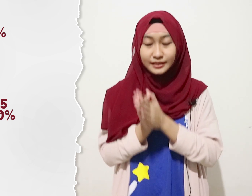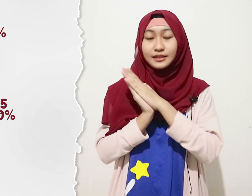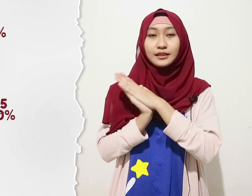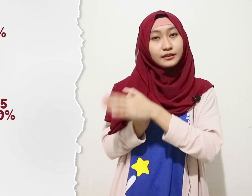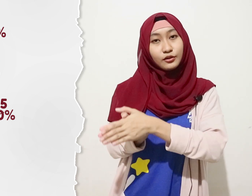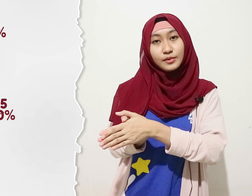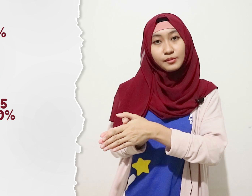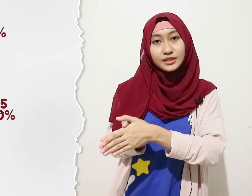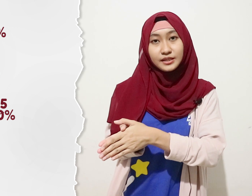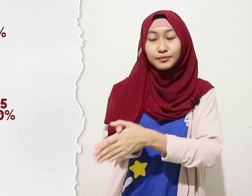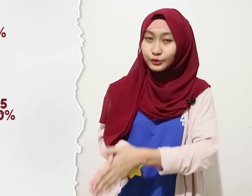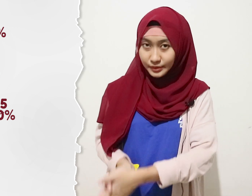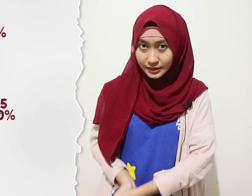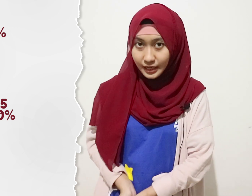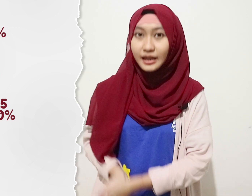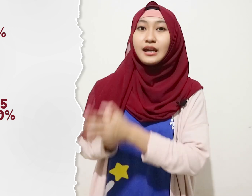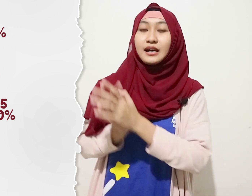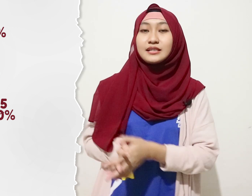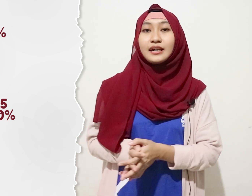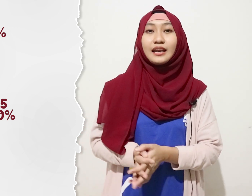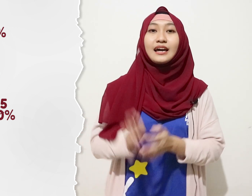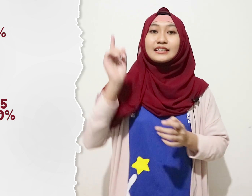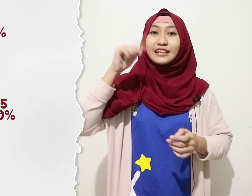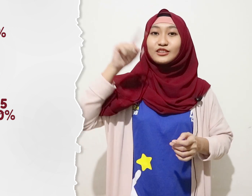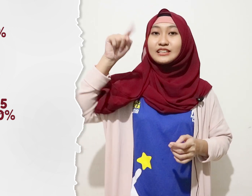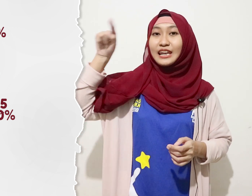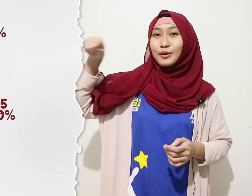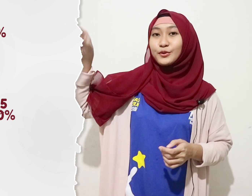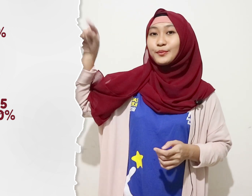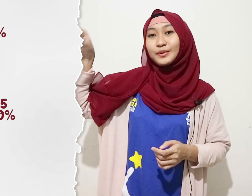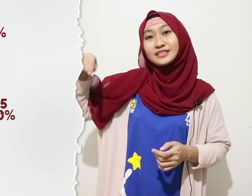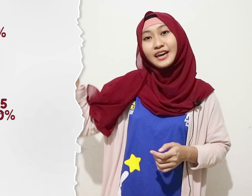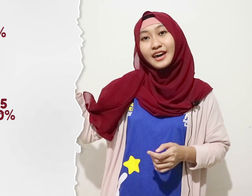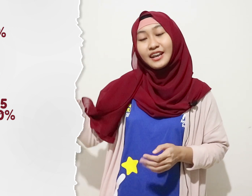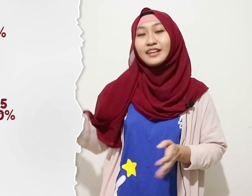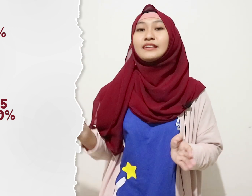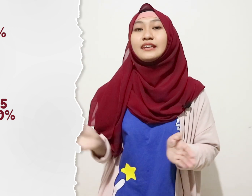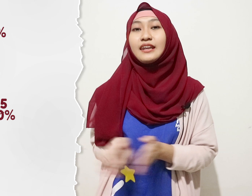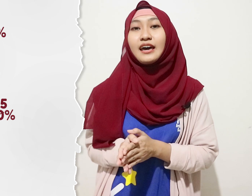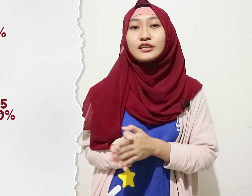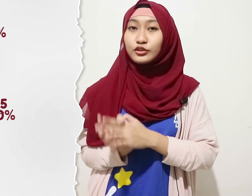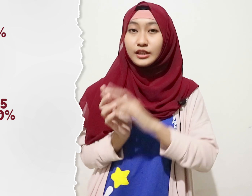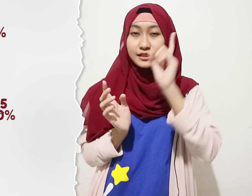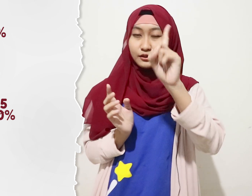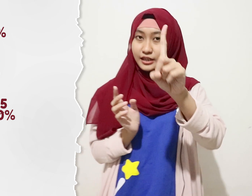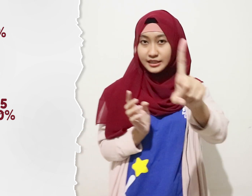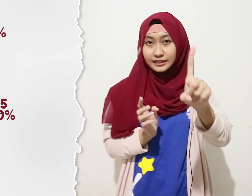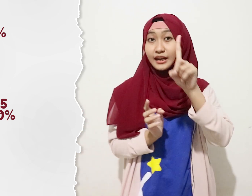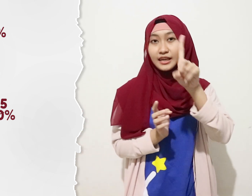ketika kita rubah menjadi bentuk persen, hasilnya adalah 150%. Nah, contoh lagi satu lagi ya, terakhir